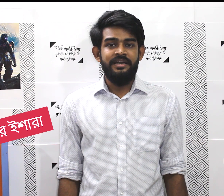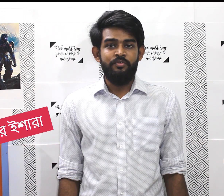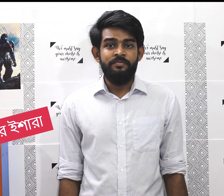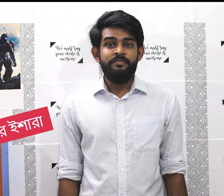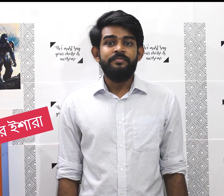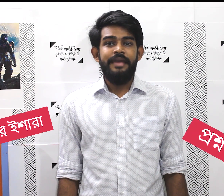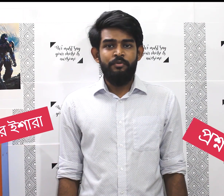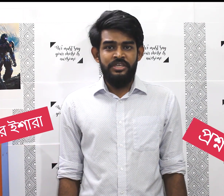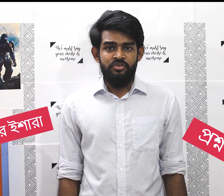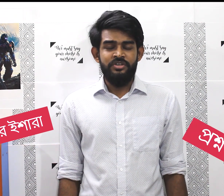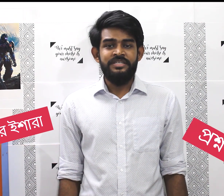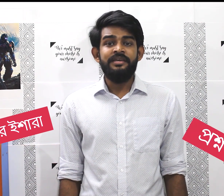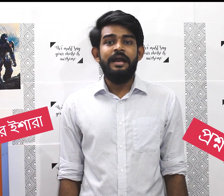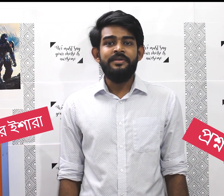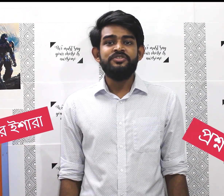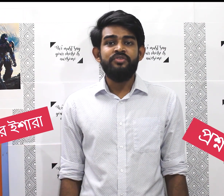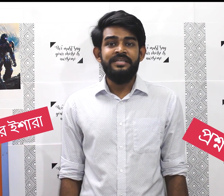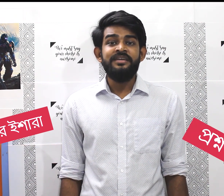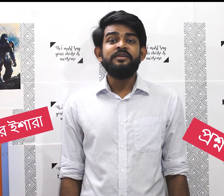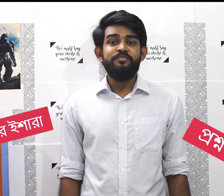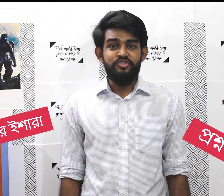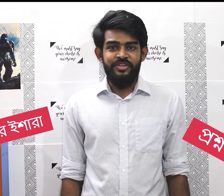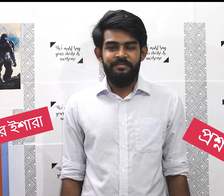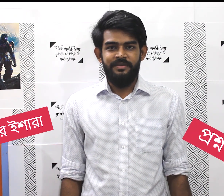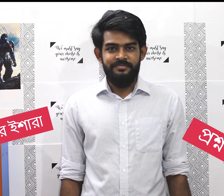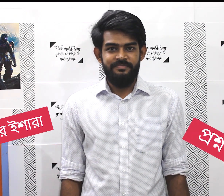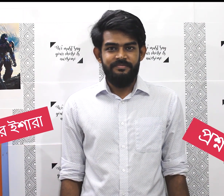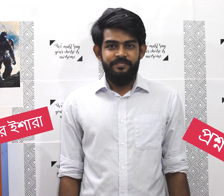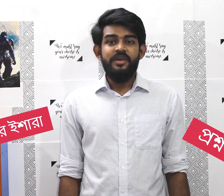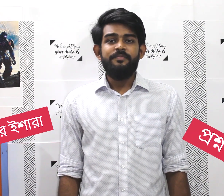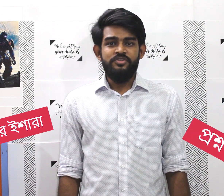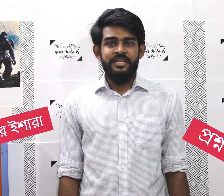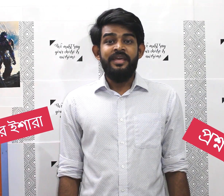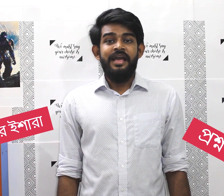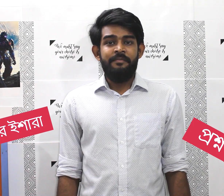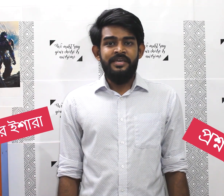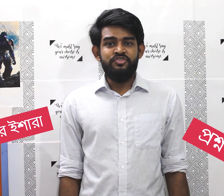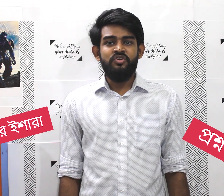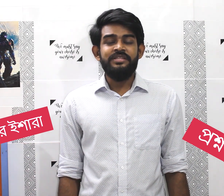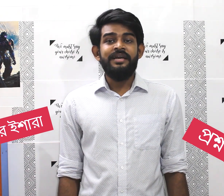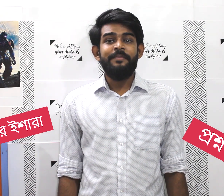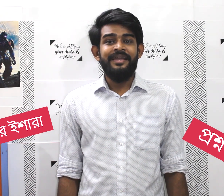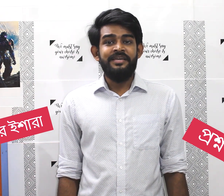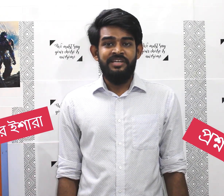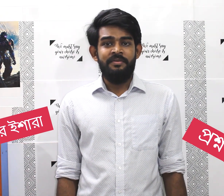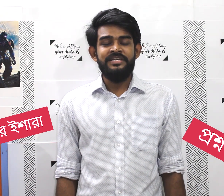শেখাবো এবং দ্বিতীয় অংশে আপনাদের জন্য একটি প্রশ্ন থাকবে। প্রশ্নে আমি কিছু কথা বাংলা ইশারা ভাষায়